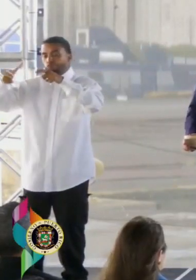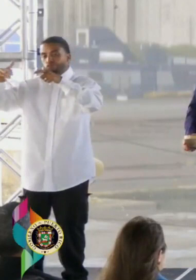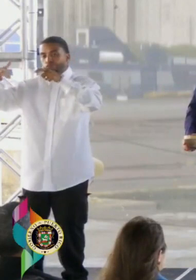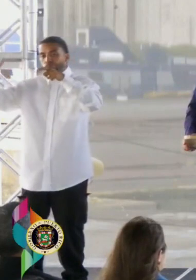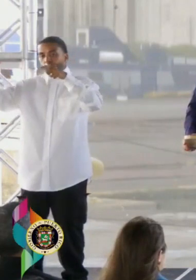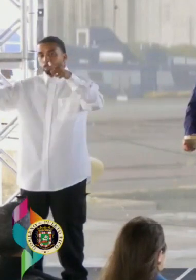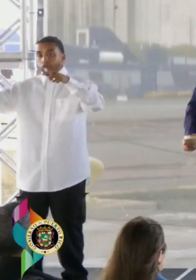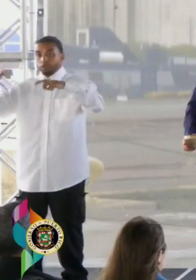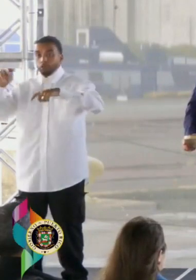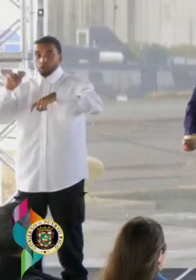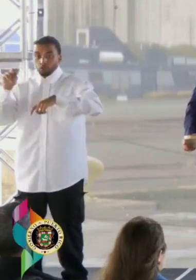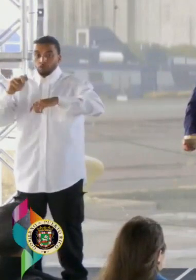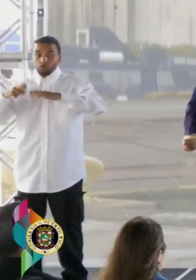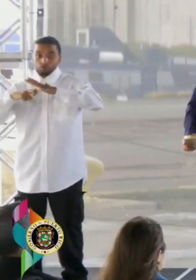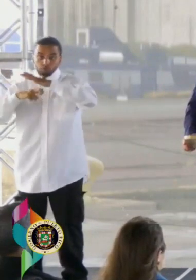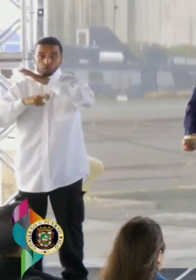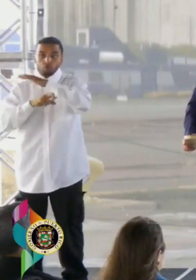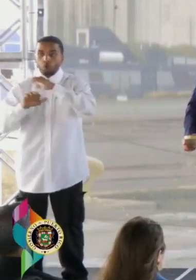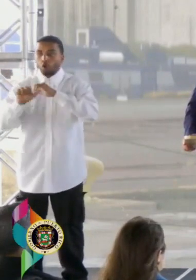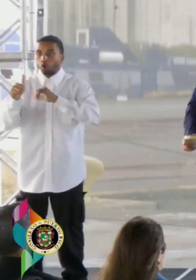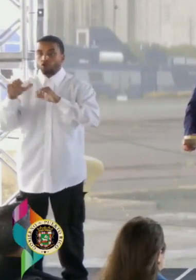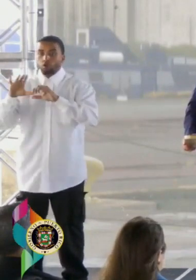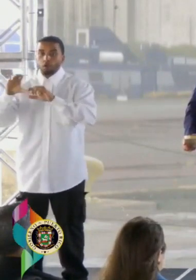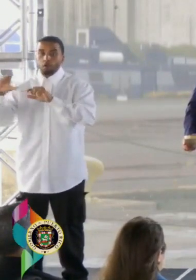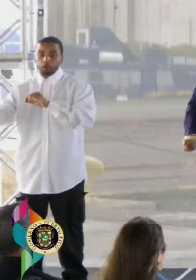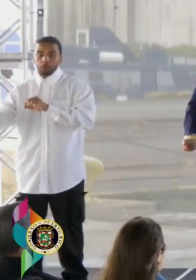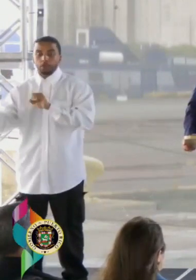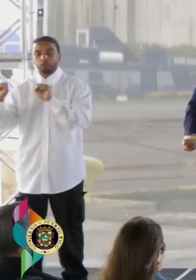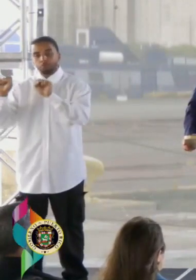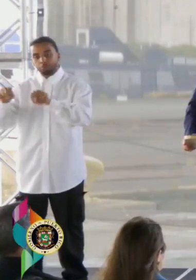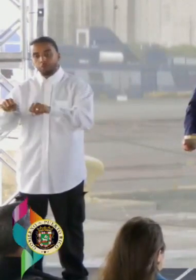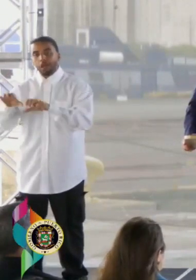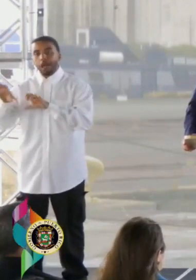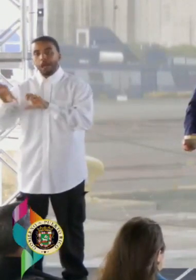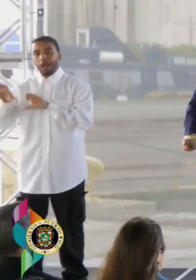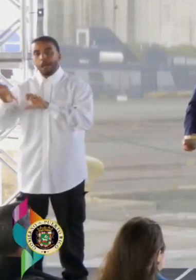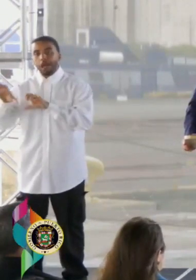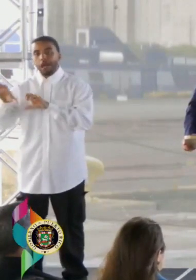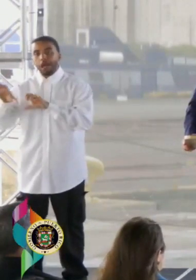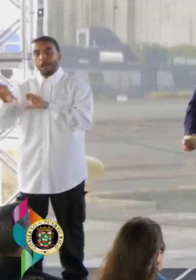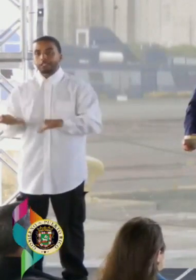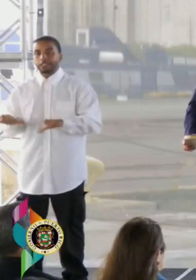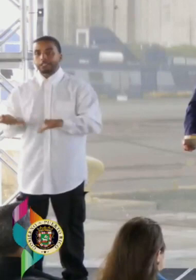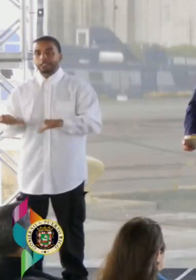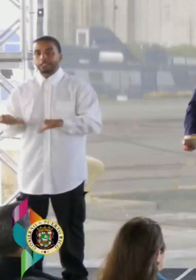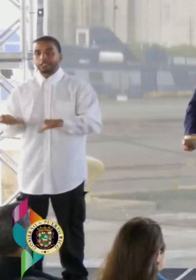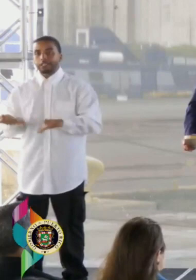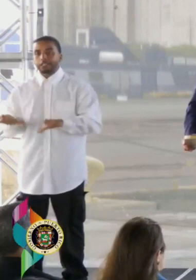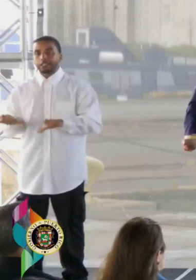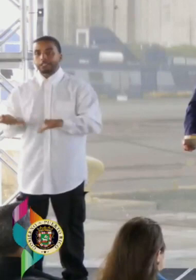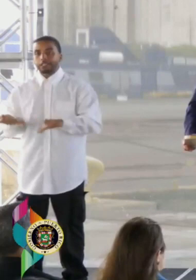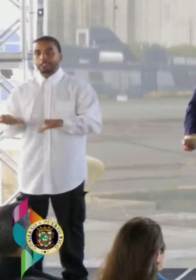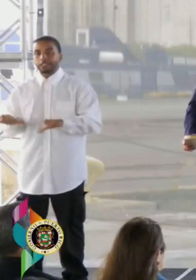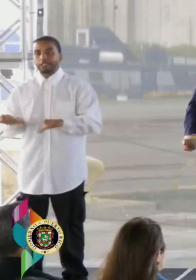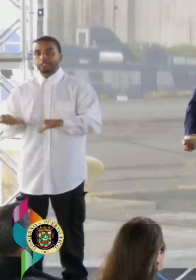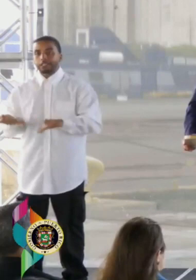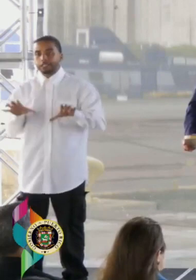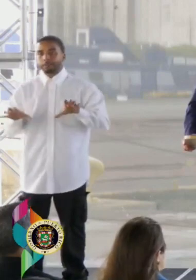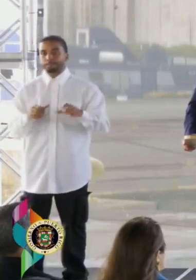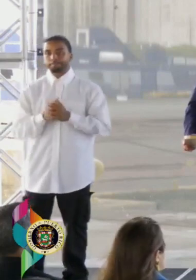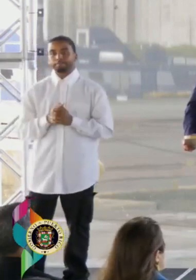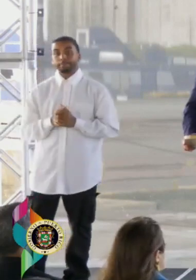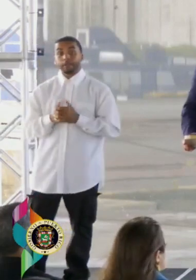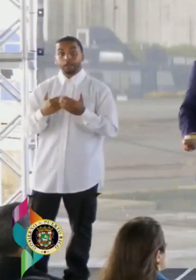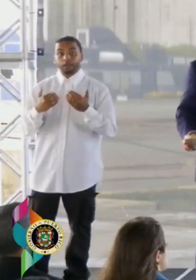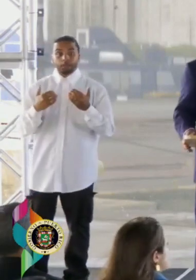hacer por vía de esta de este terminal Muchas gracias no tenemos